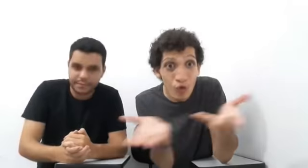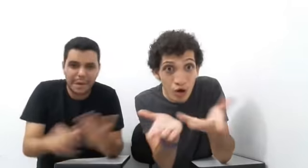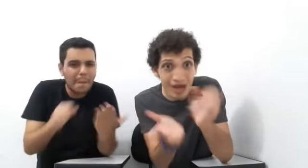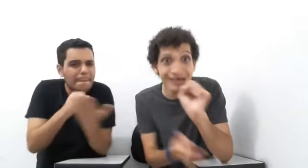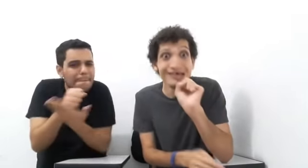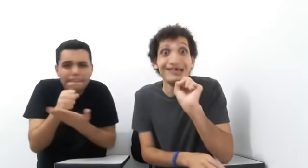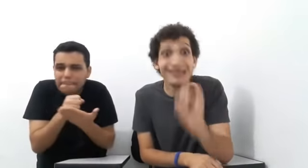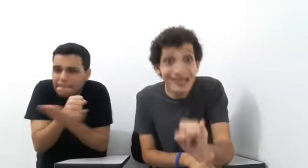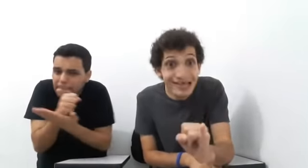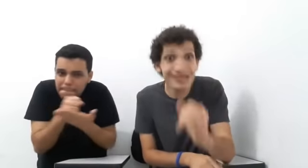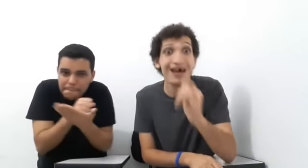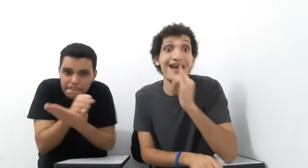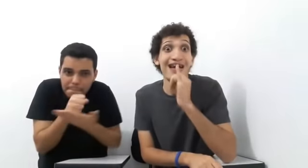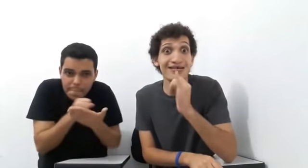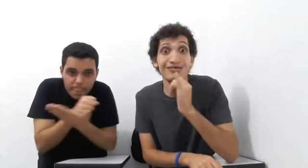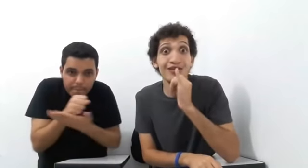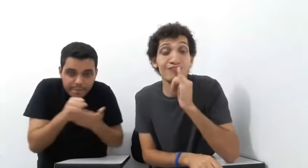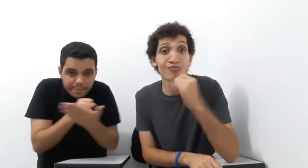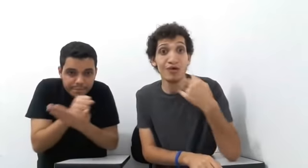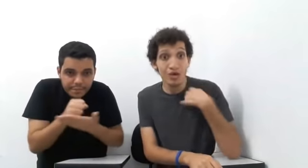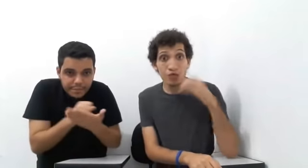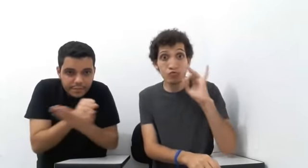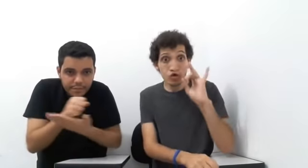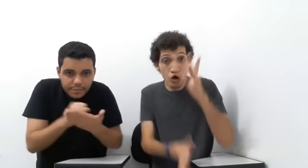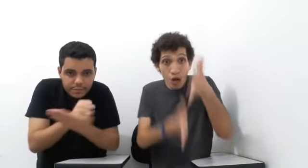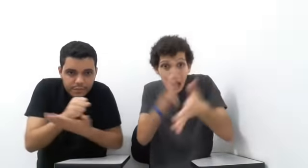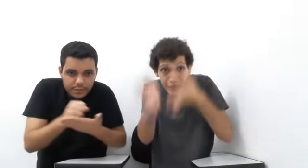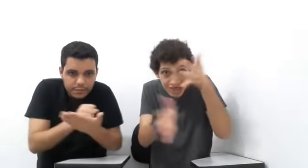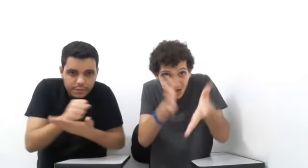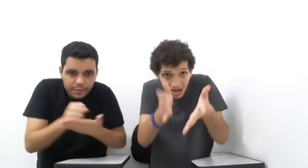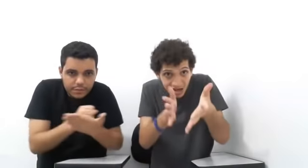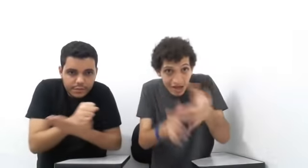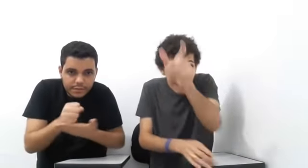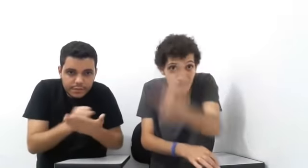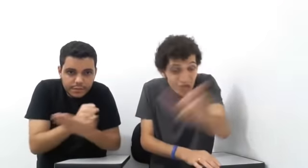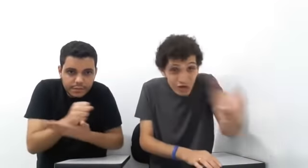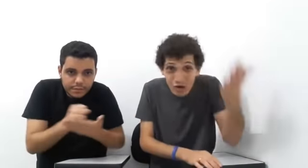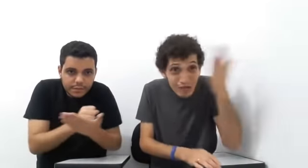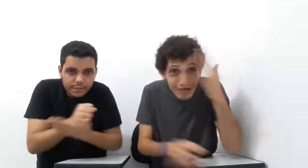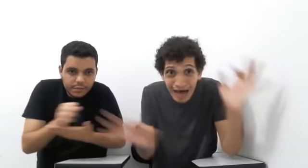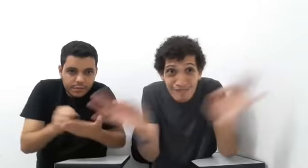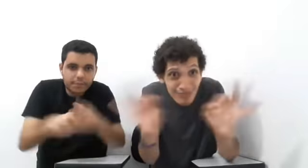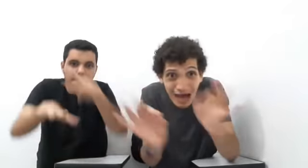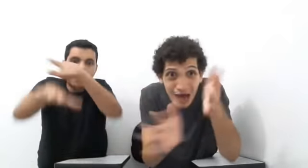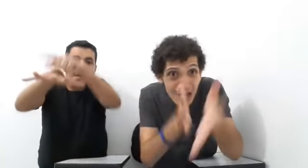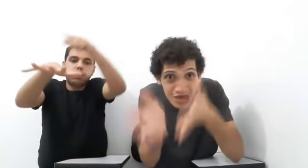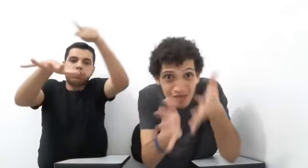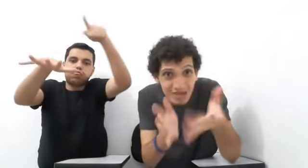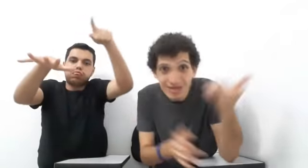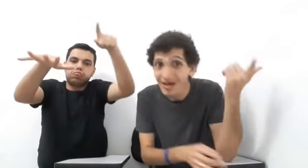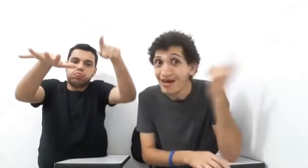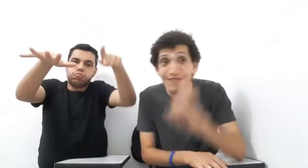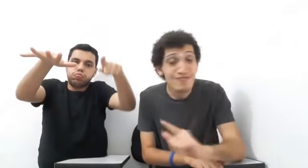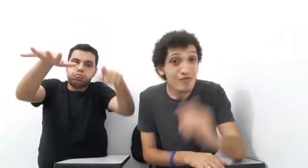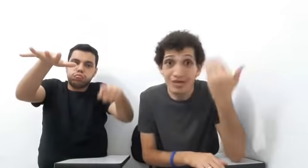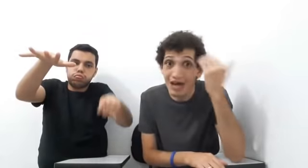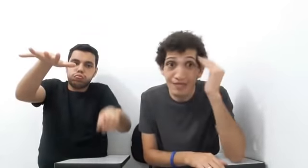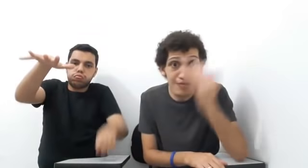agora. Se, exemplo, eu só Libras, pessoa que não sabe nada Libras, não consegue